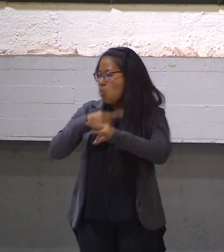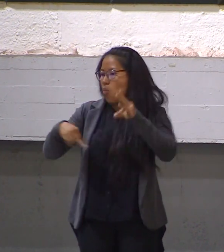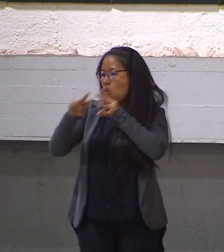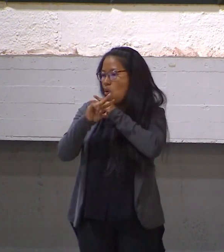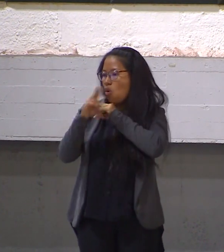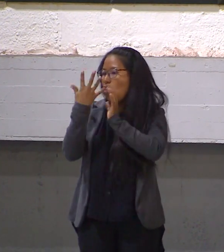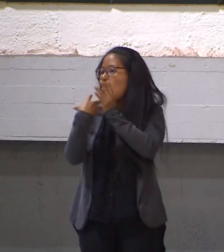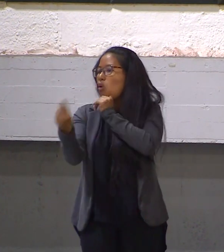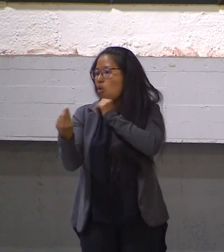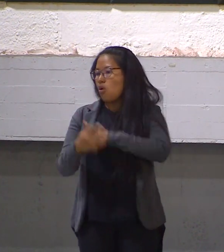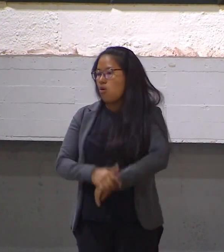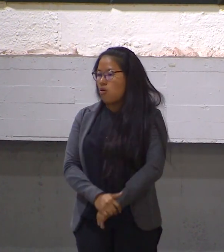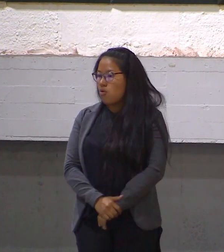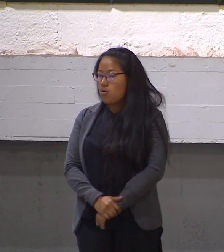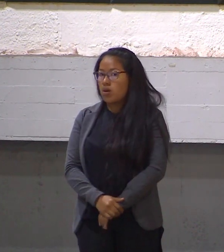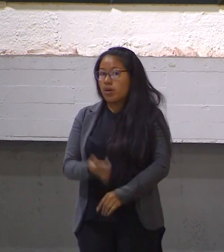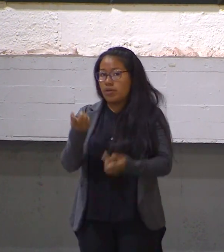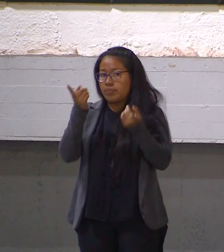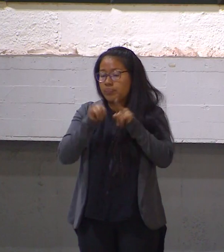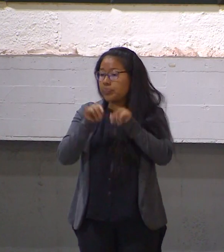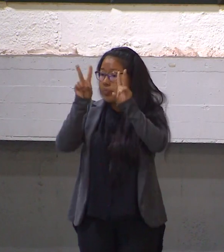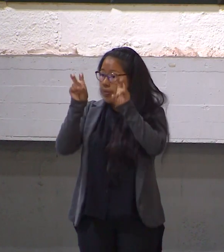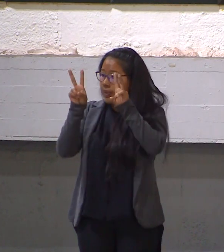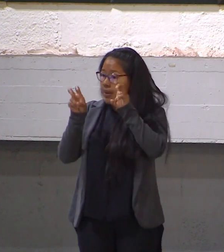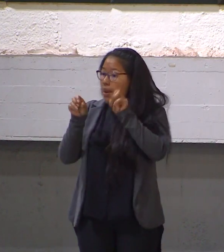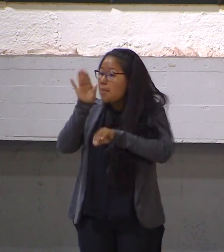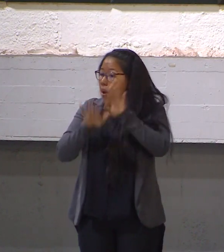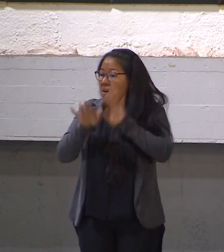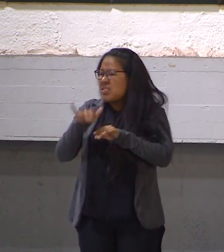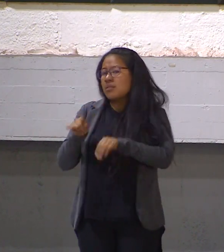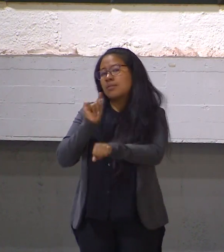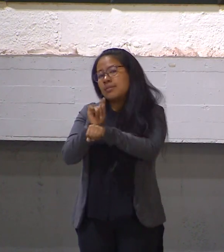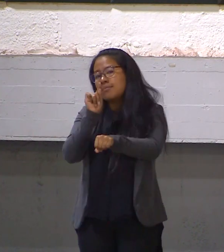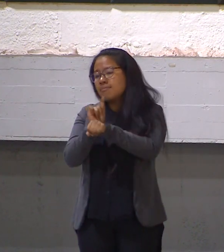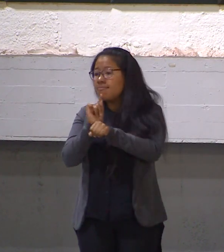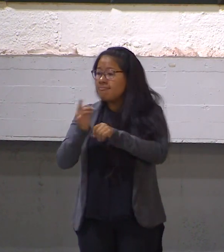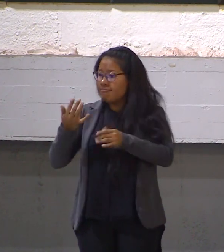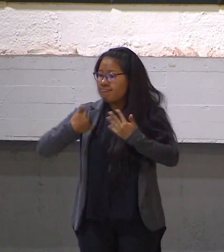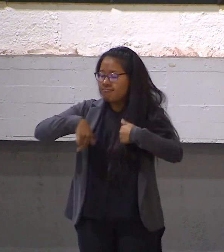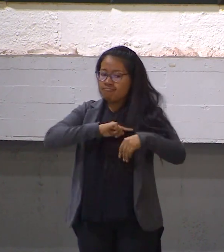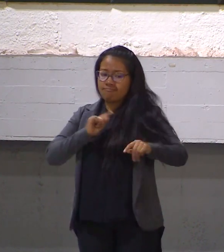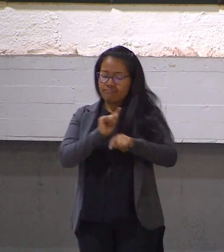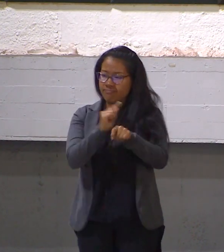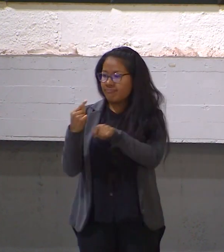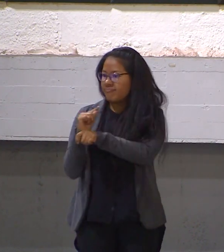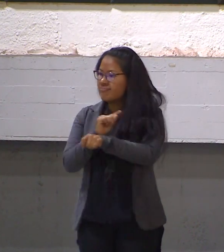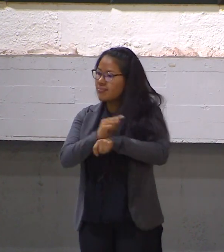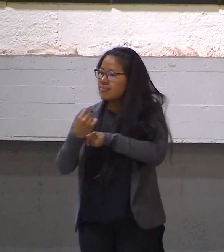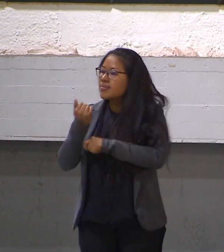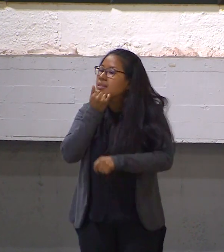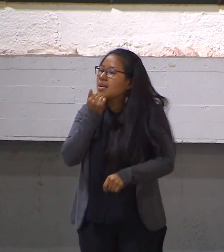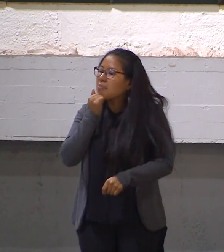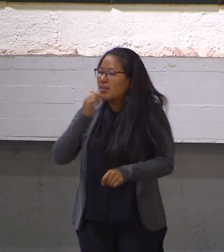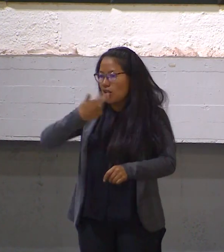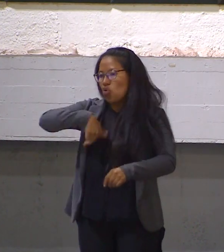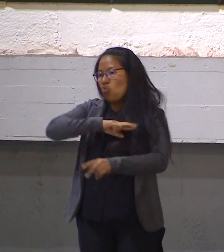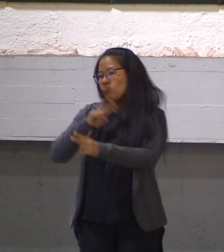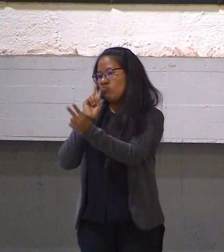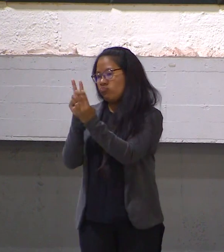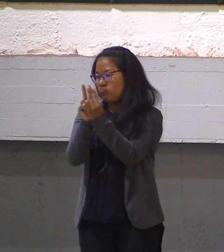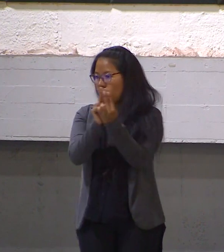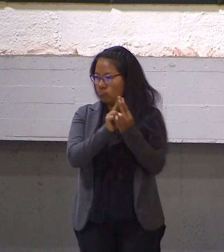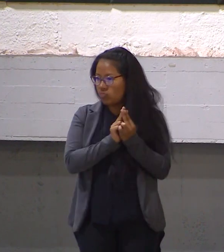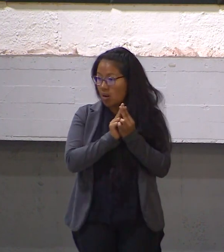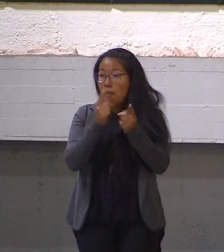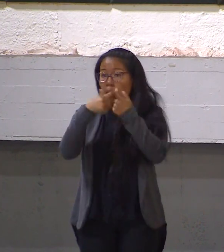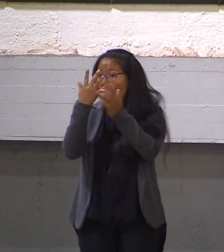uno de los temas que muchas veces nos hemos criticado entre nosotros mismos es que entre nosotros nos conocemos pero